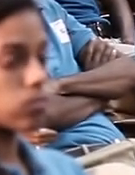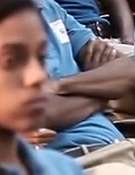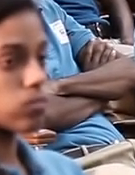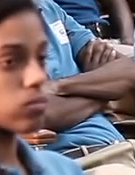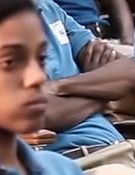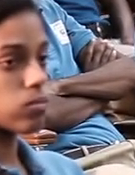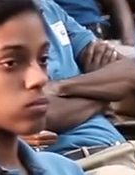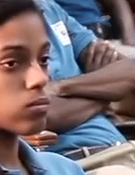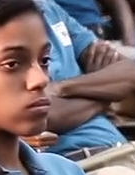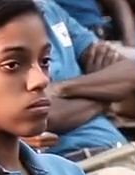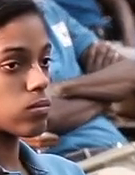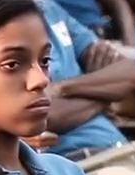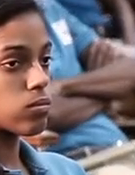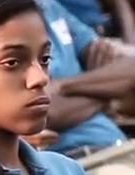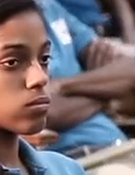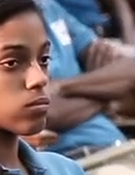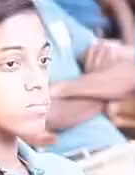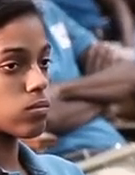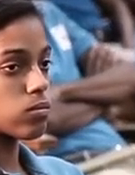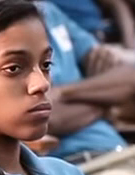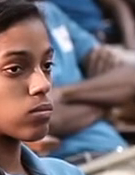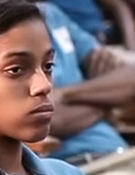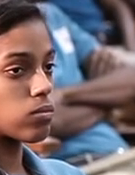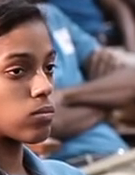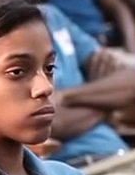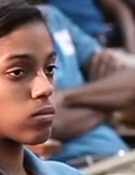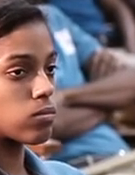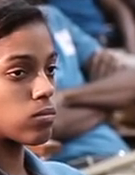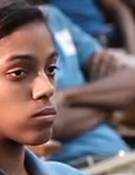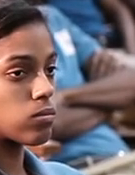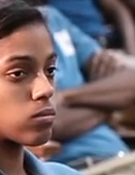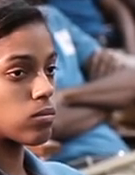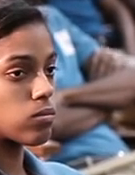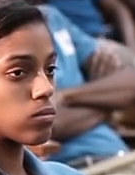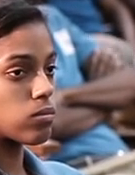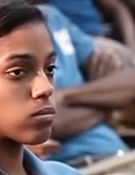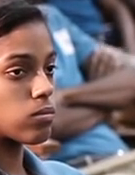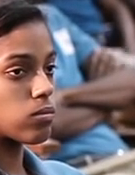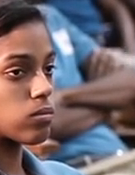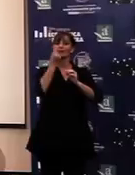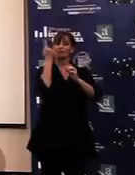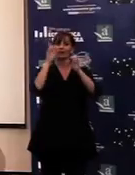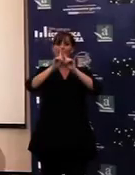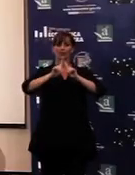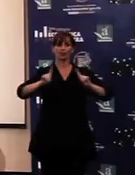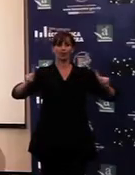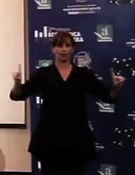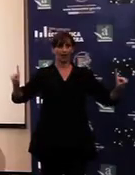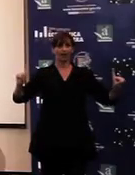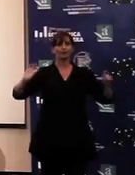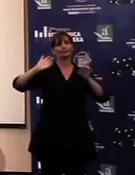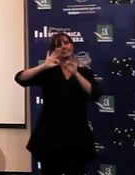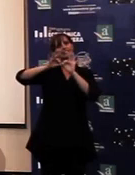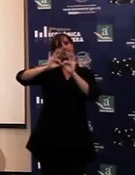con nosotros, el primer diplomado de intérpretes en lenguas de señas con 30 participantes, y tuvimos ahí